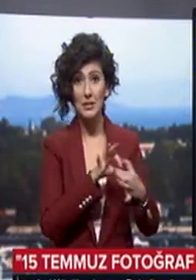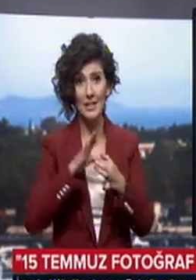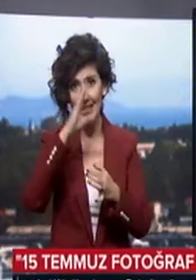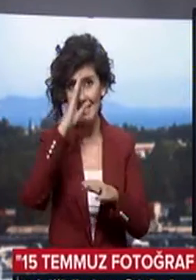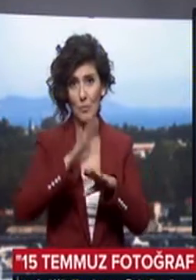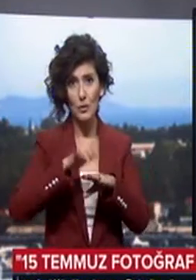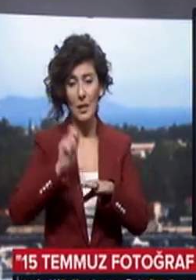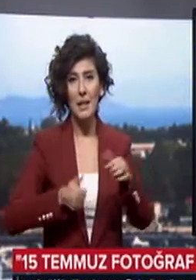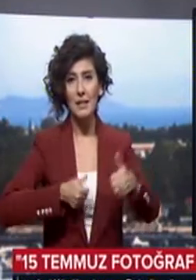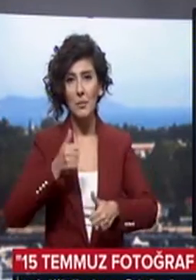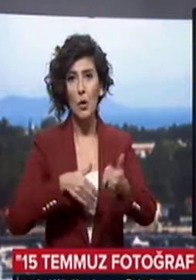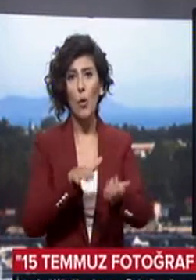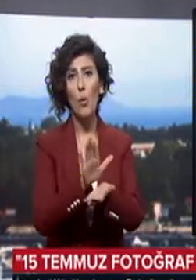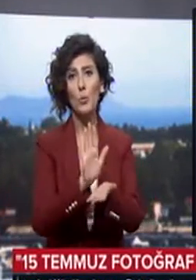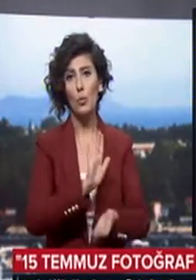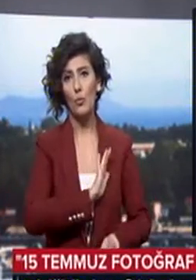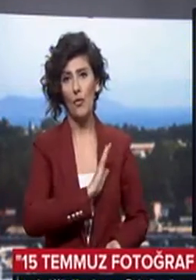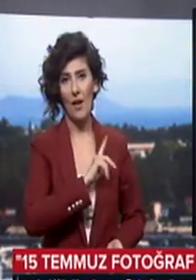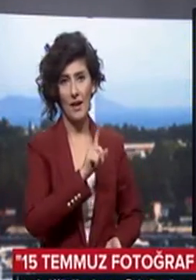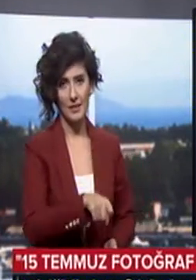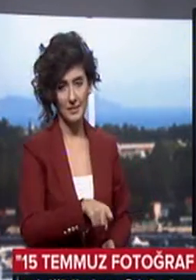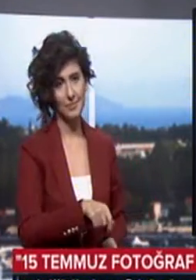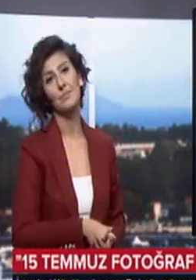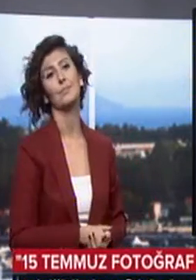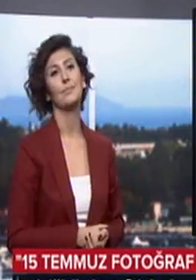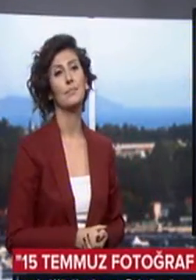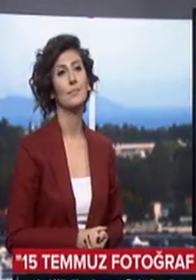düzenlenen yarışmada ödüller sahiplerini buldu.